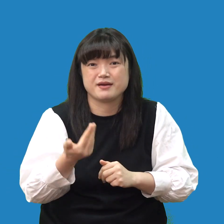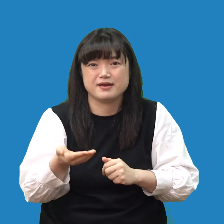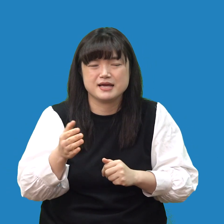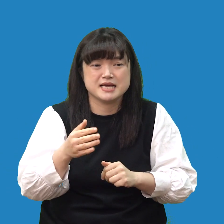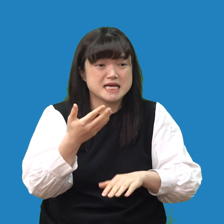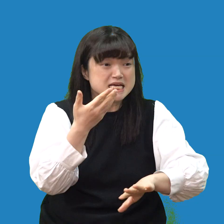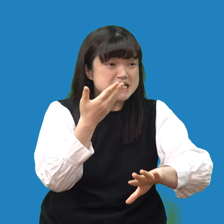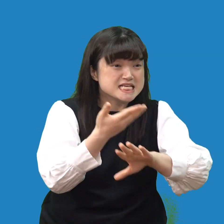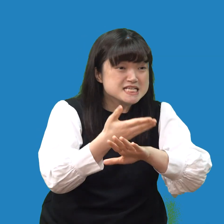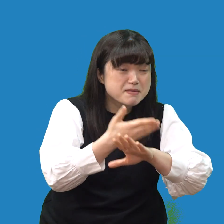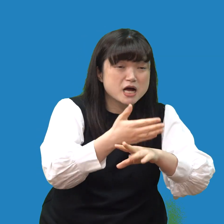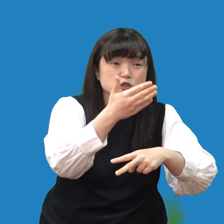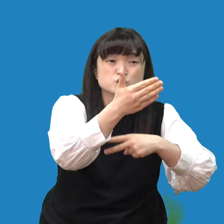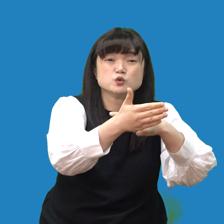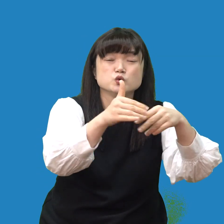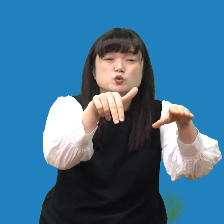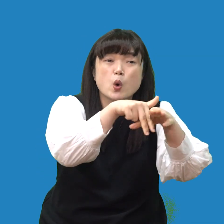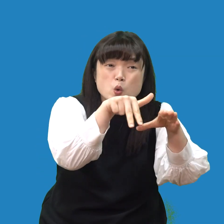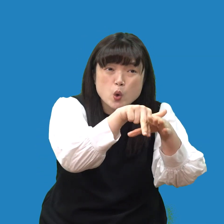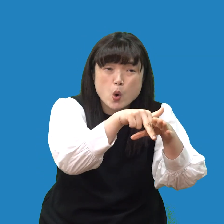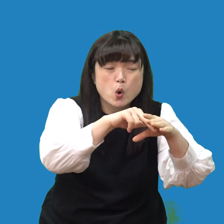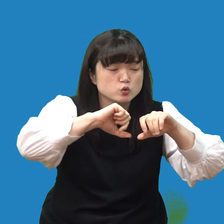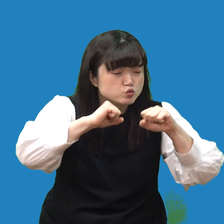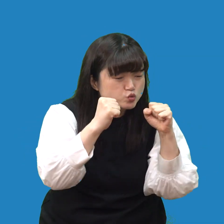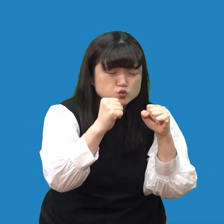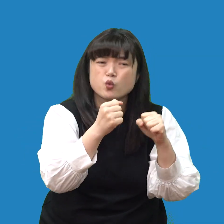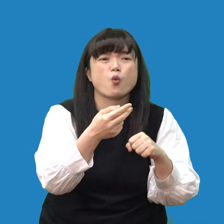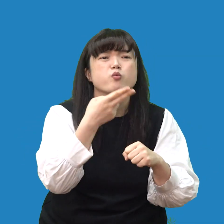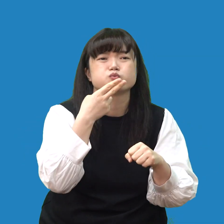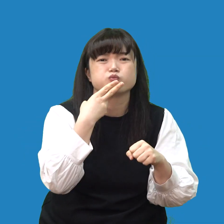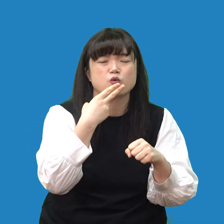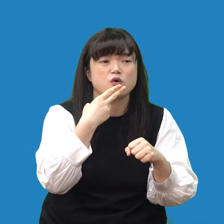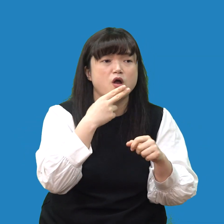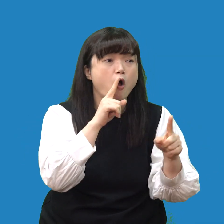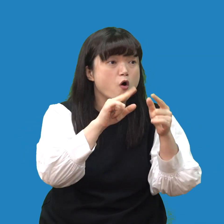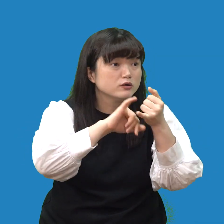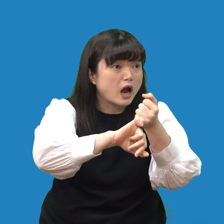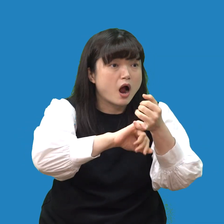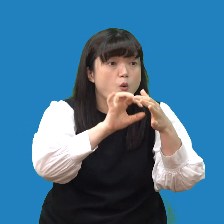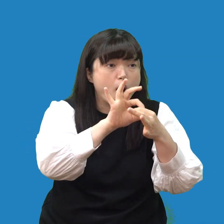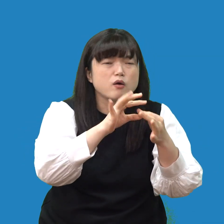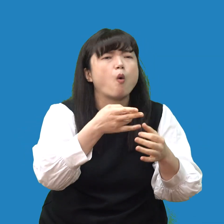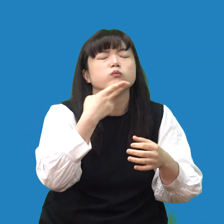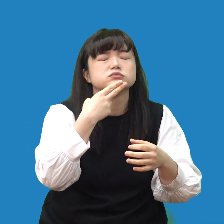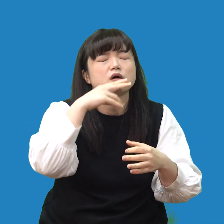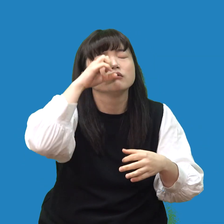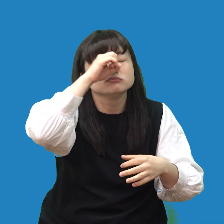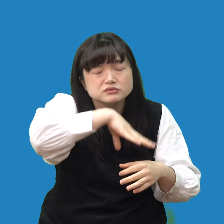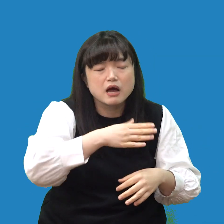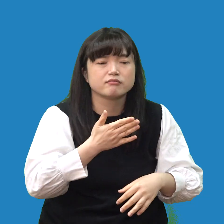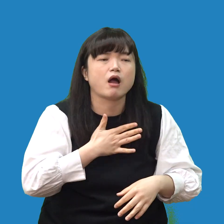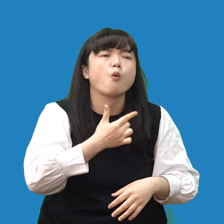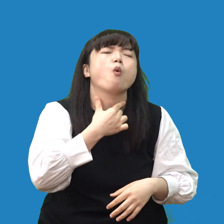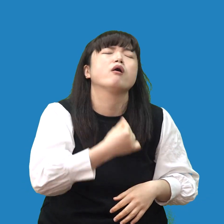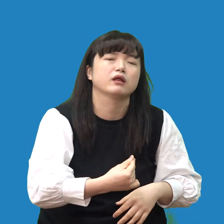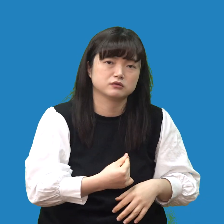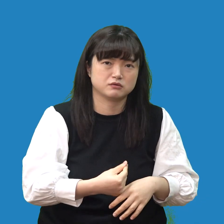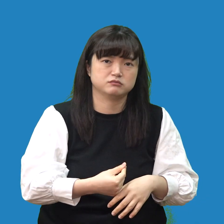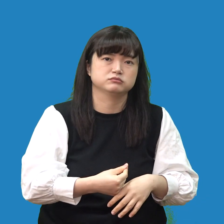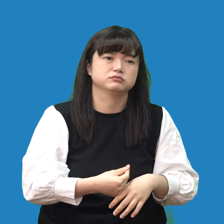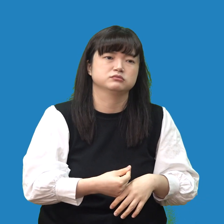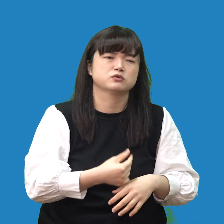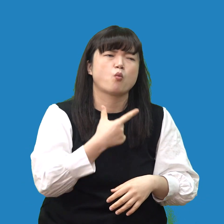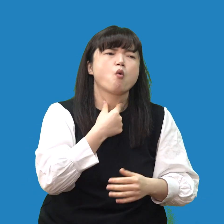이방 종교에는 그런 순종의 의무도 없고 또 언약의 관계라는 것도 없습니다. 그냥 내가 원하는 것, 그게